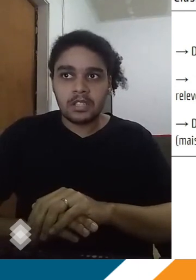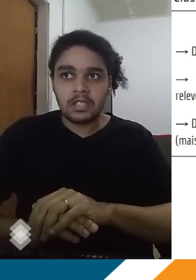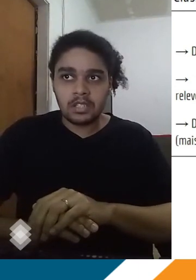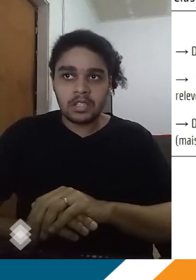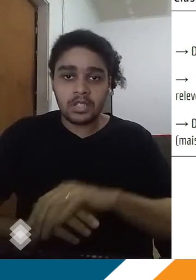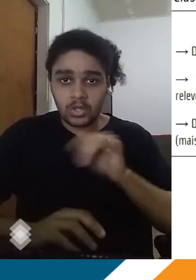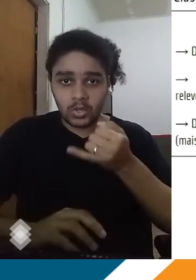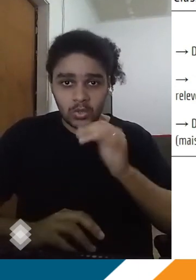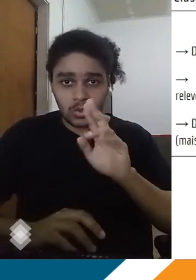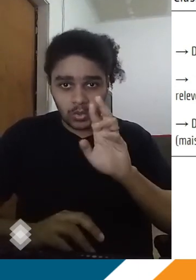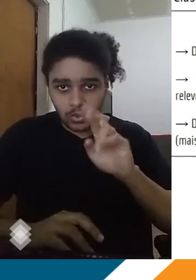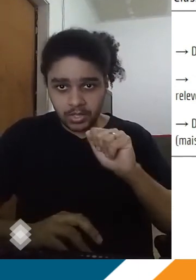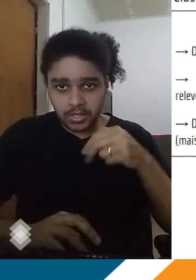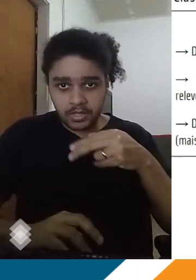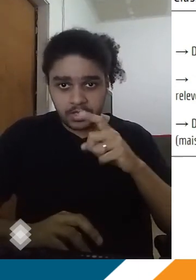Jurandir Ross.